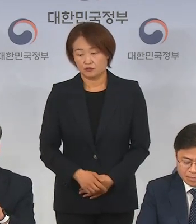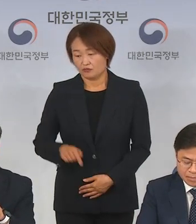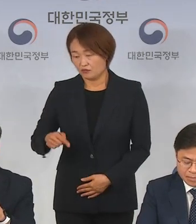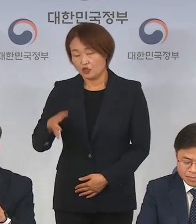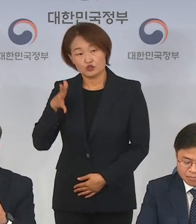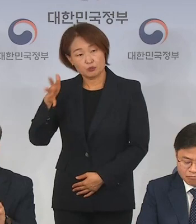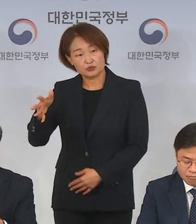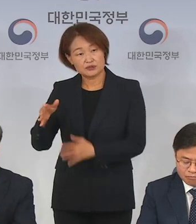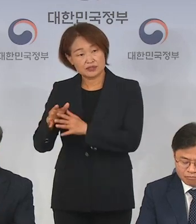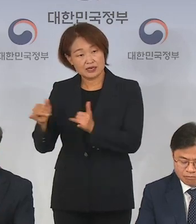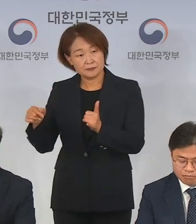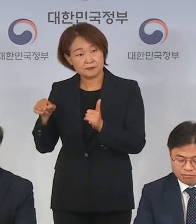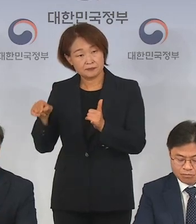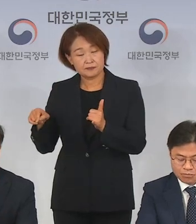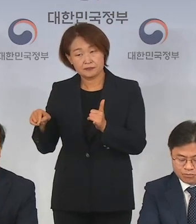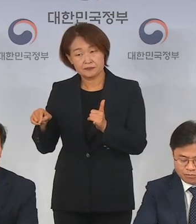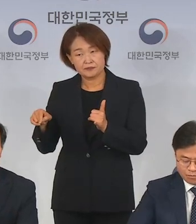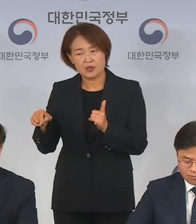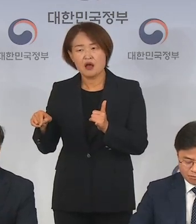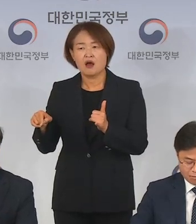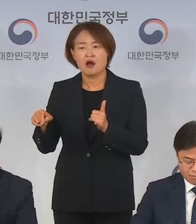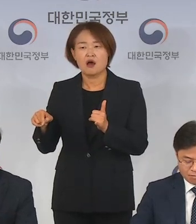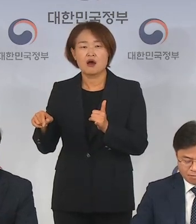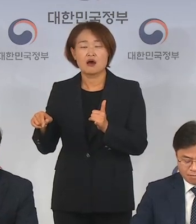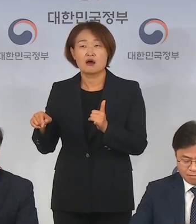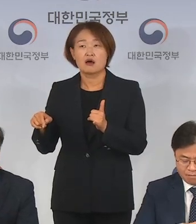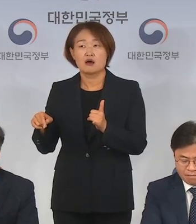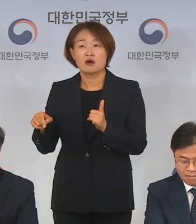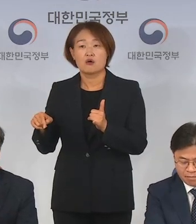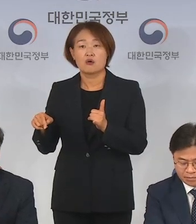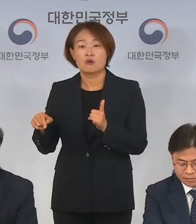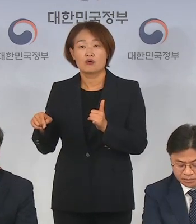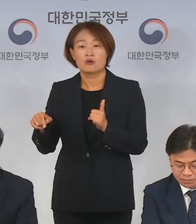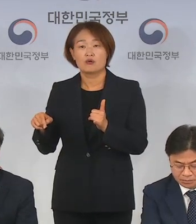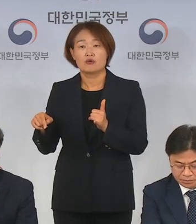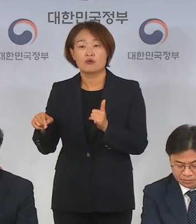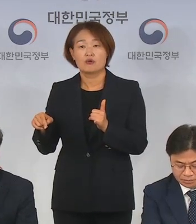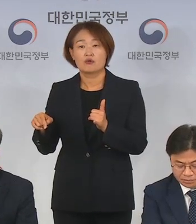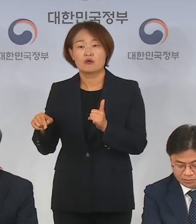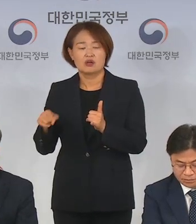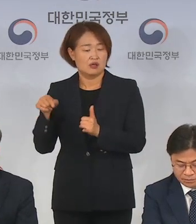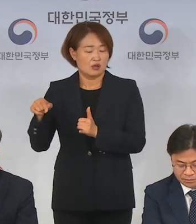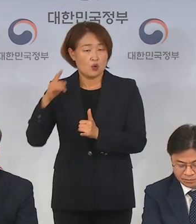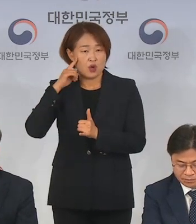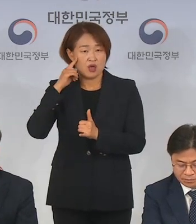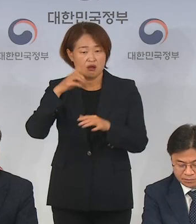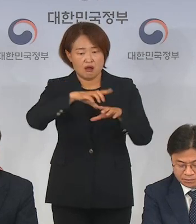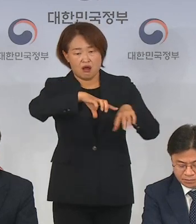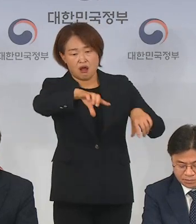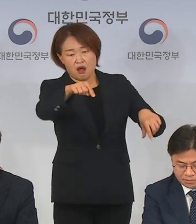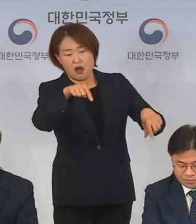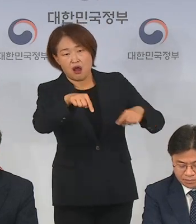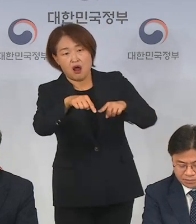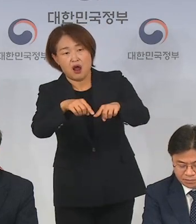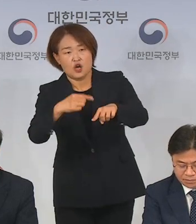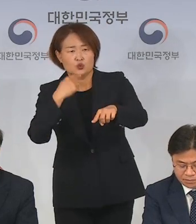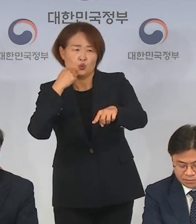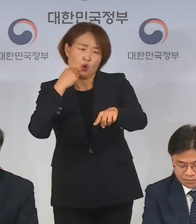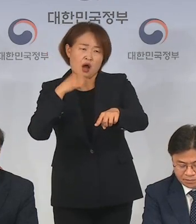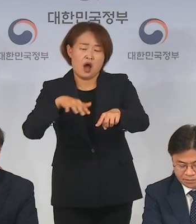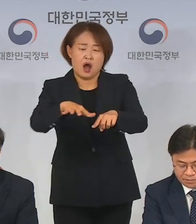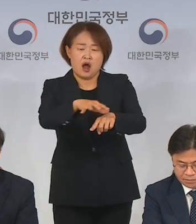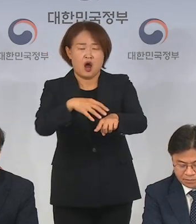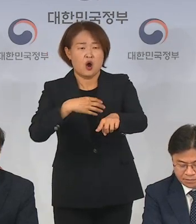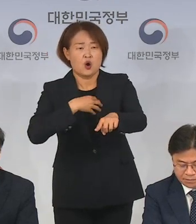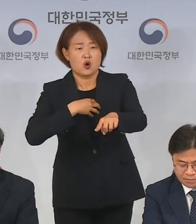그 전문가분들 혹시라도 그 시설 자체가 워낙 그 위험시설이기 때문에 그런 일이 발생하지